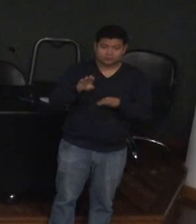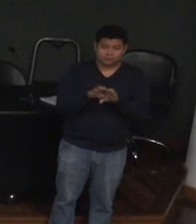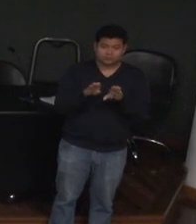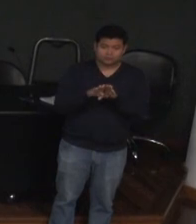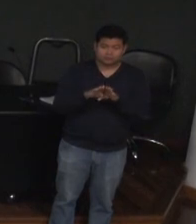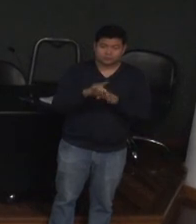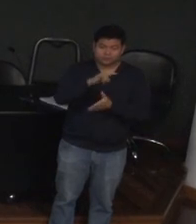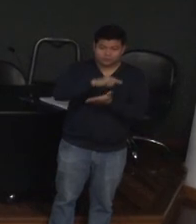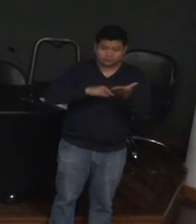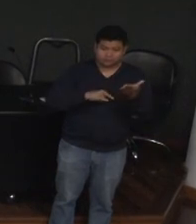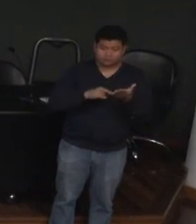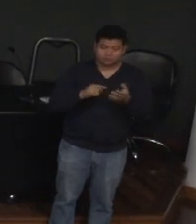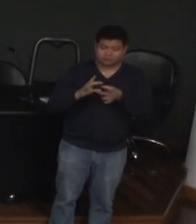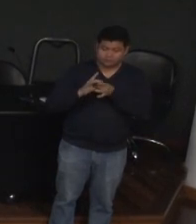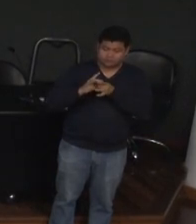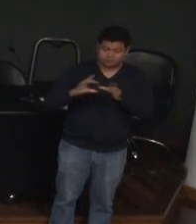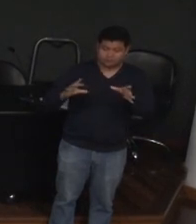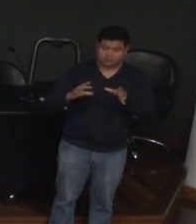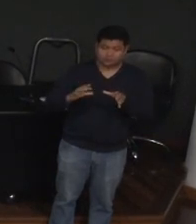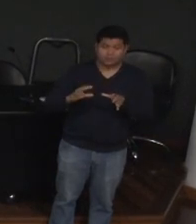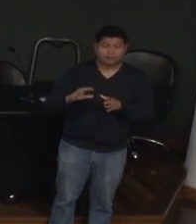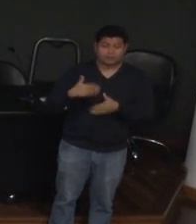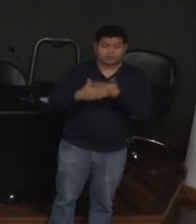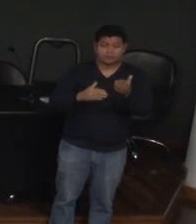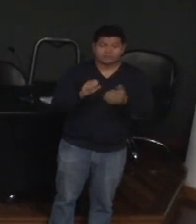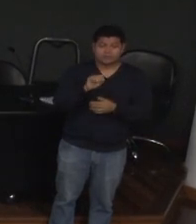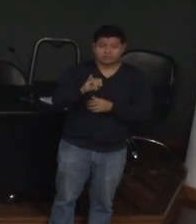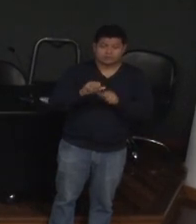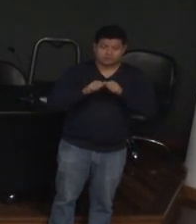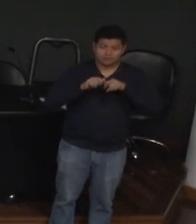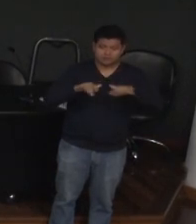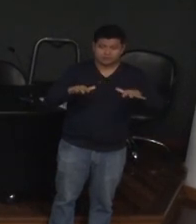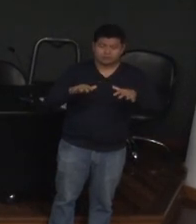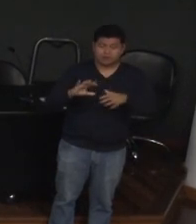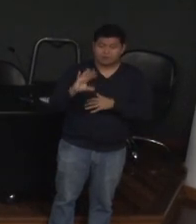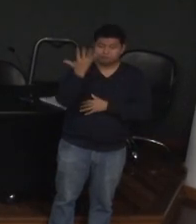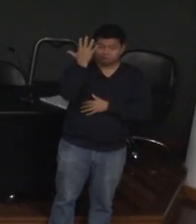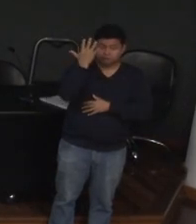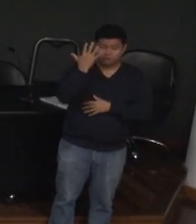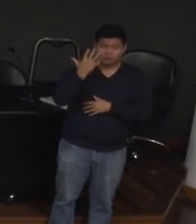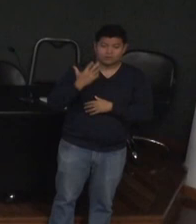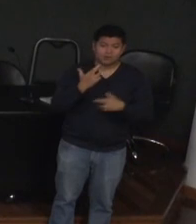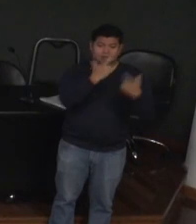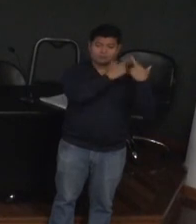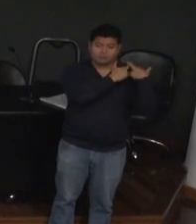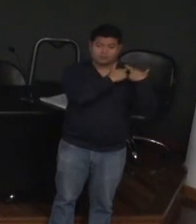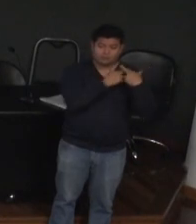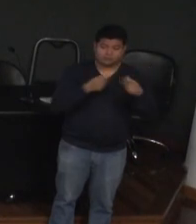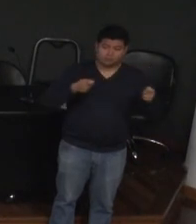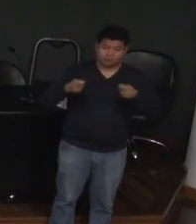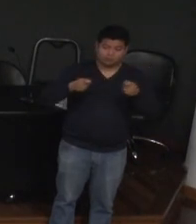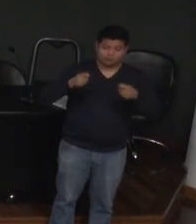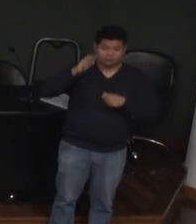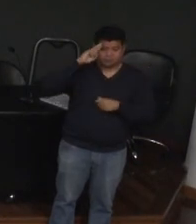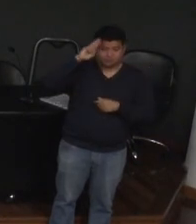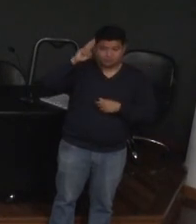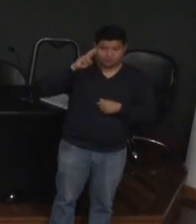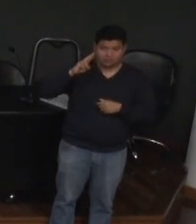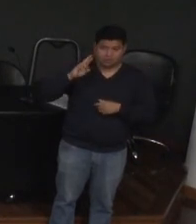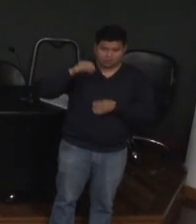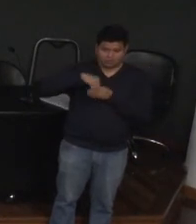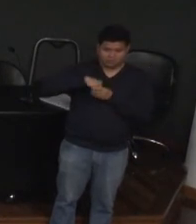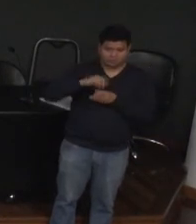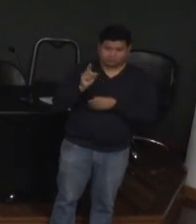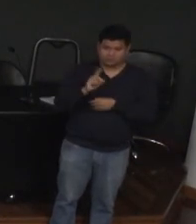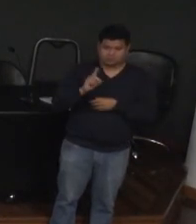permissões. Qual que é a consequência desse vazamento? Responsabilização do controlador, daí não é controlador interno,